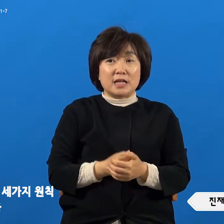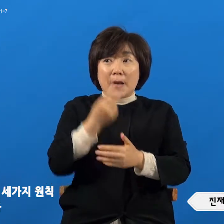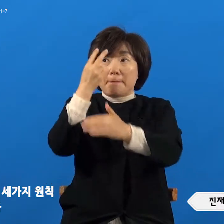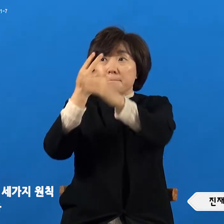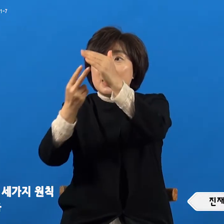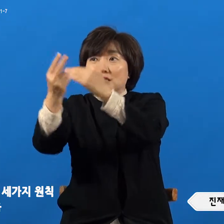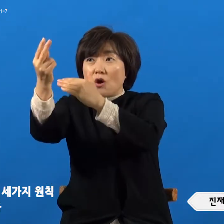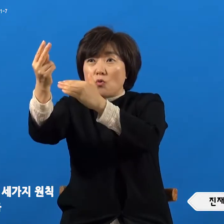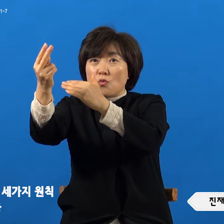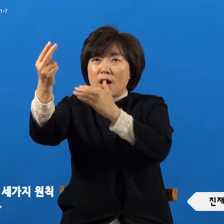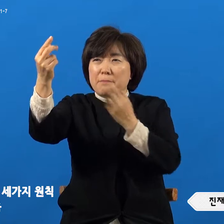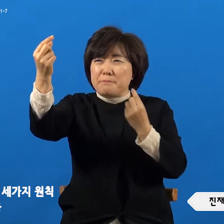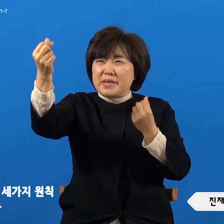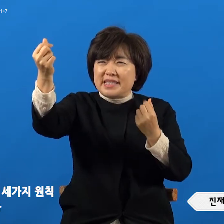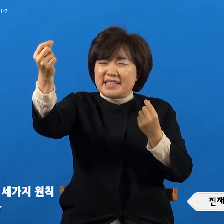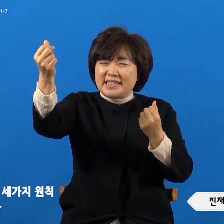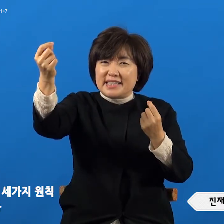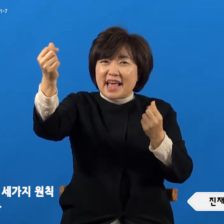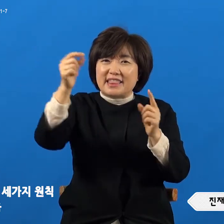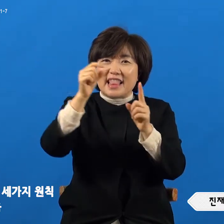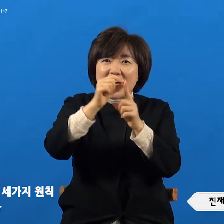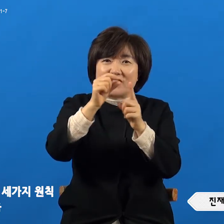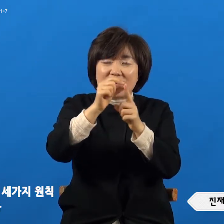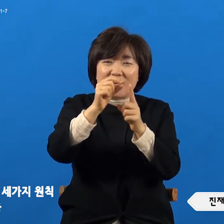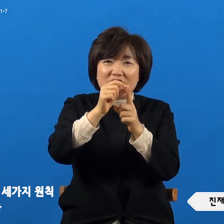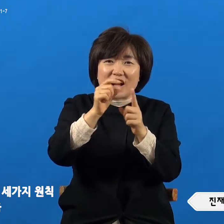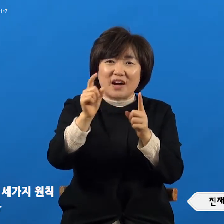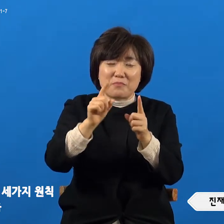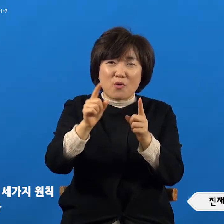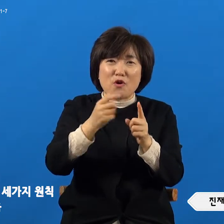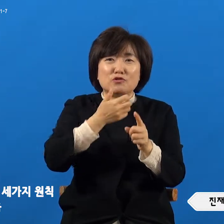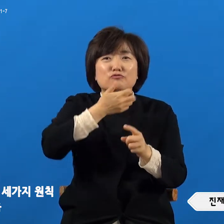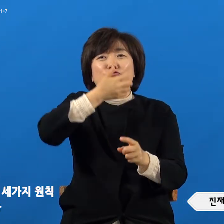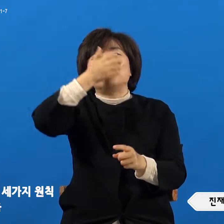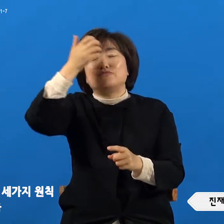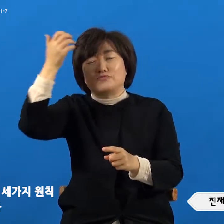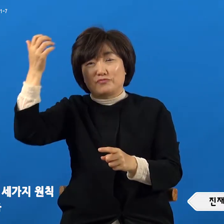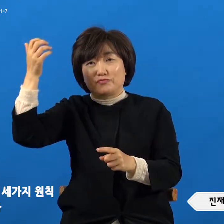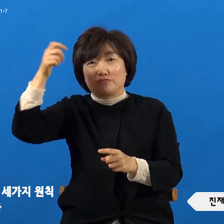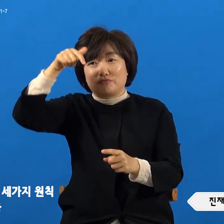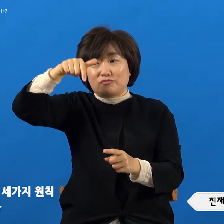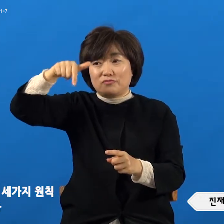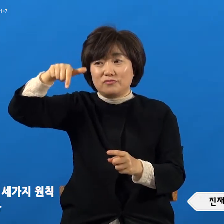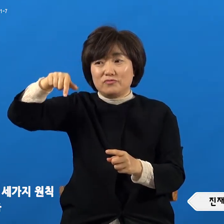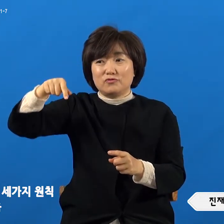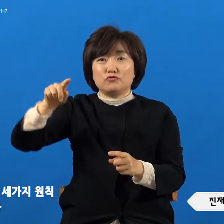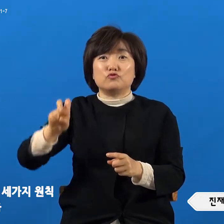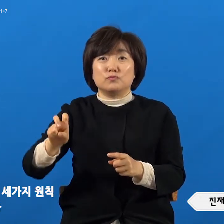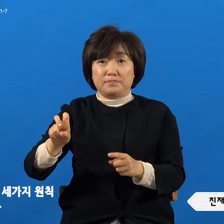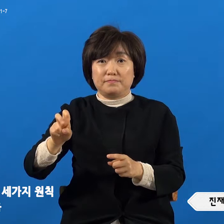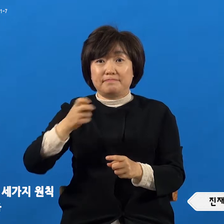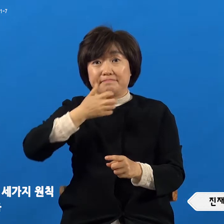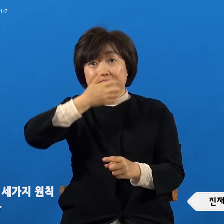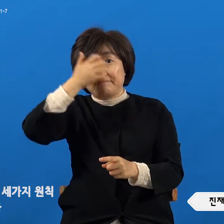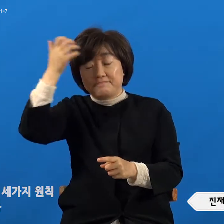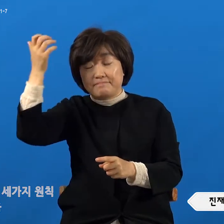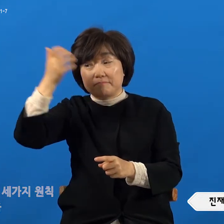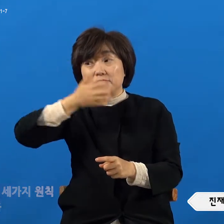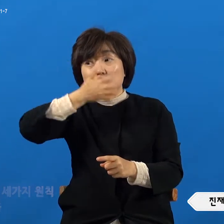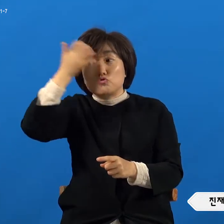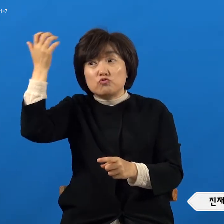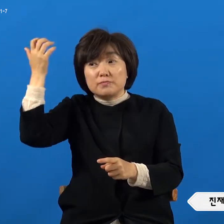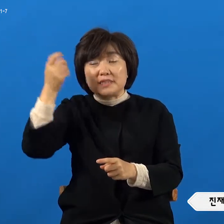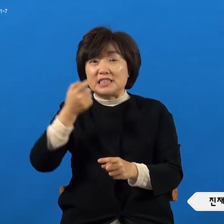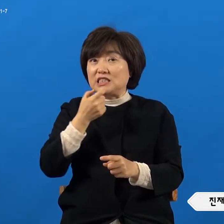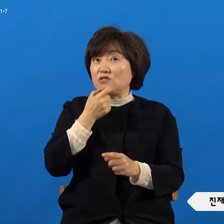비전과 가장 비슷한 단어가 또 하나 있다면 우리는 꿈이라는 단어를 사용하지 않습니까? 꿈을 싫어하는